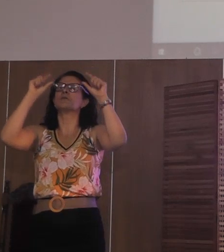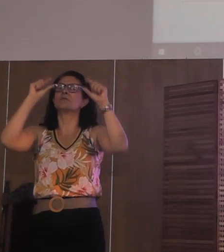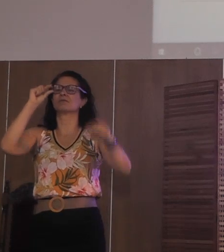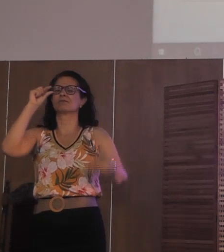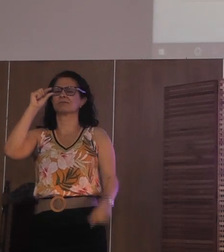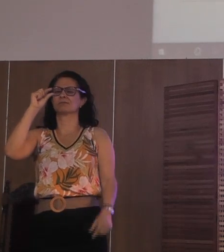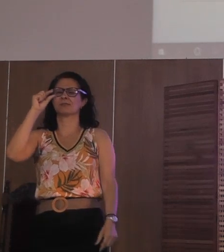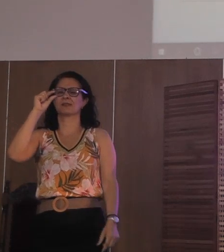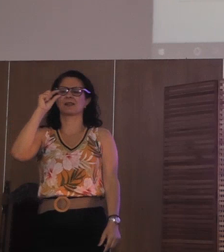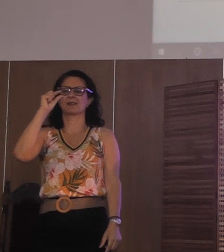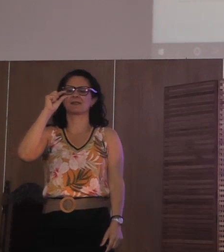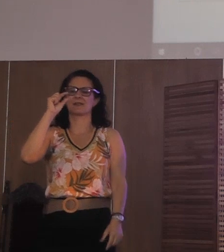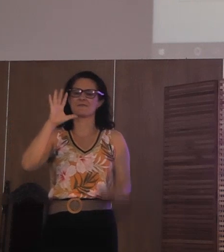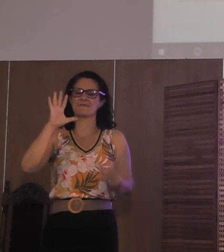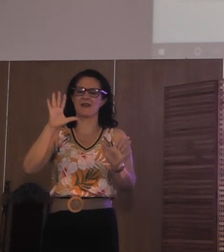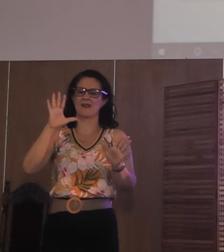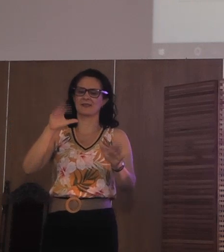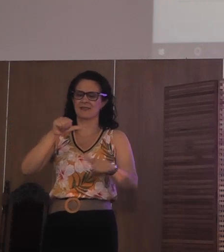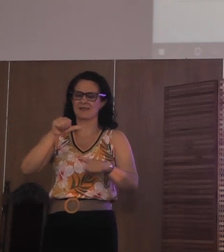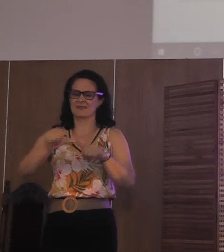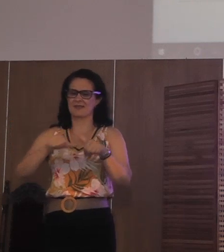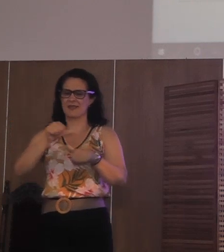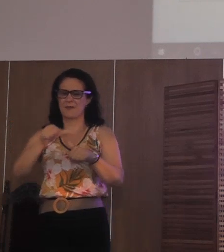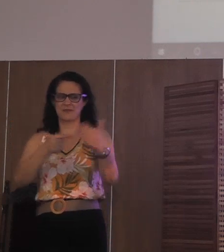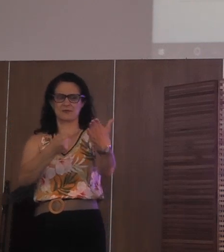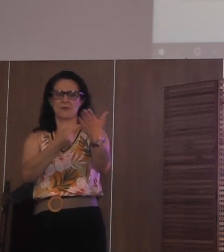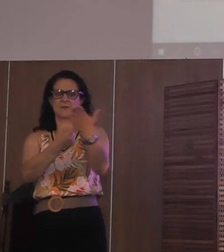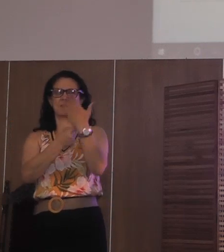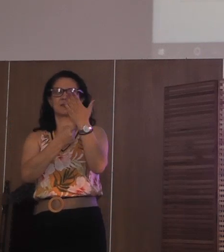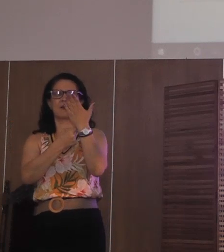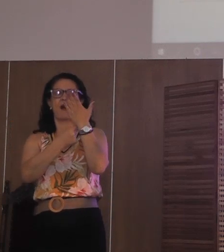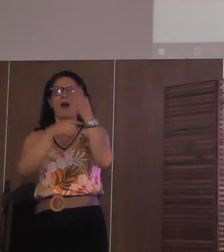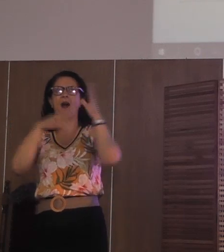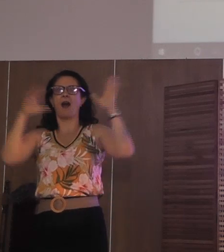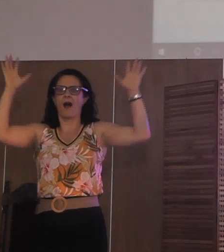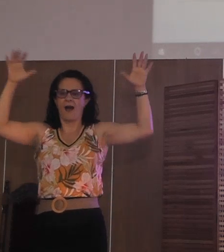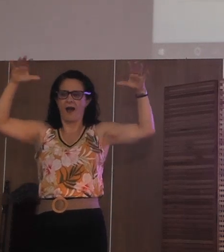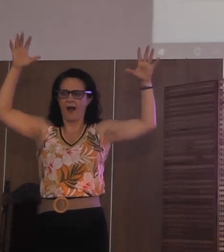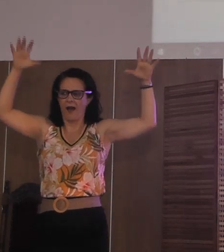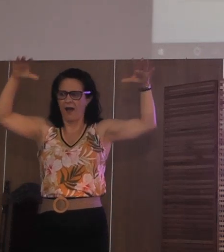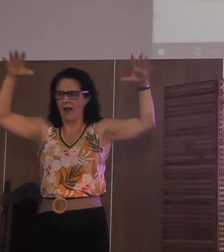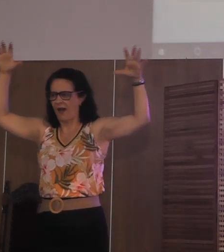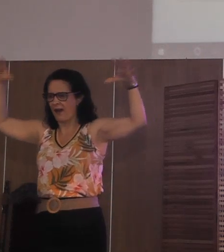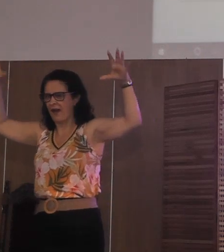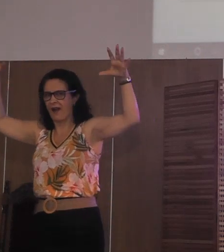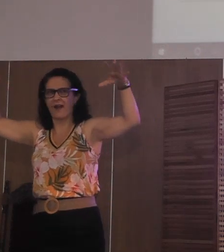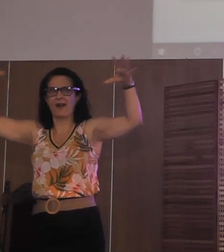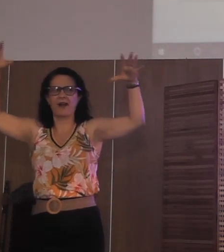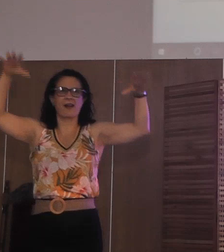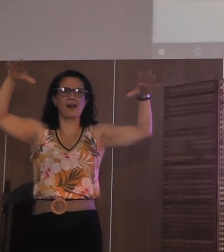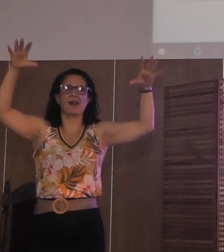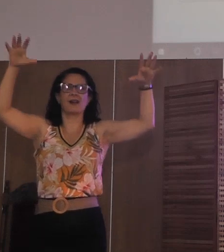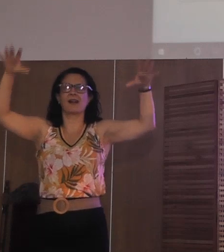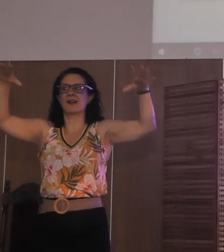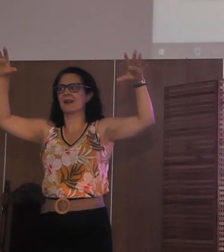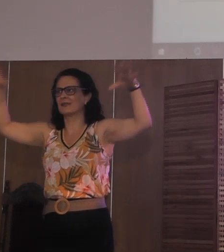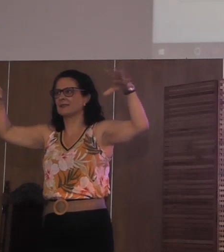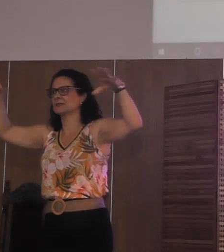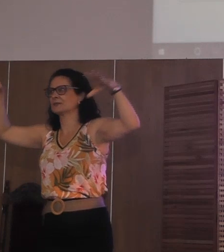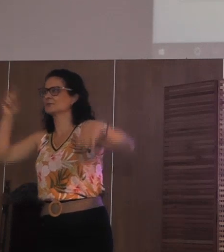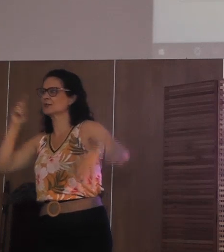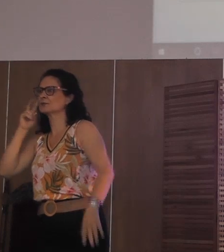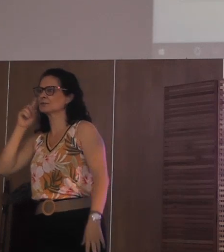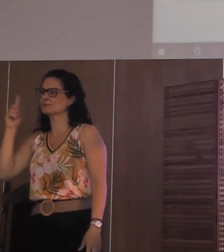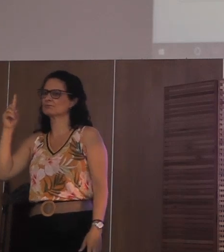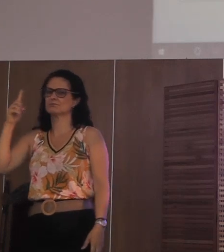mas esse é o sinal de quê? Que a sua chuva vai descer. Você.